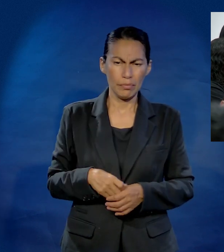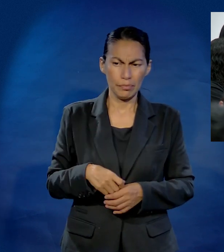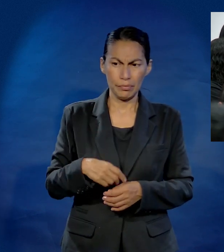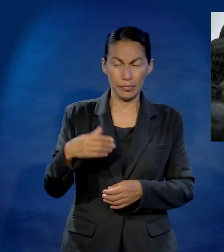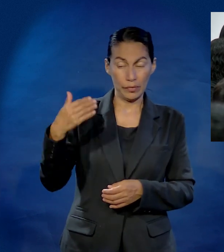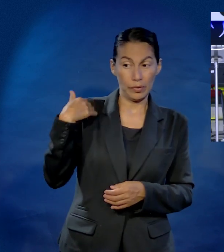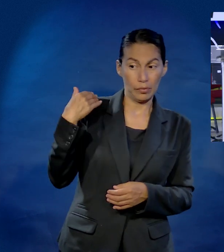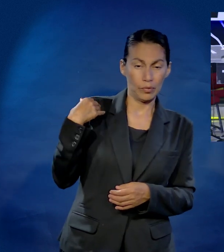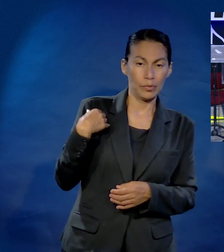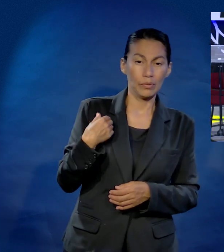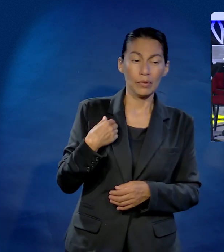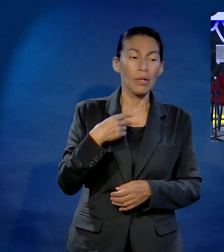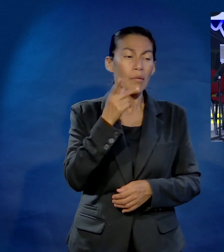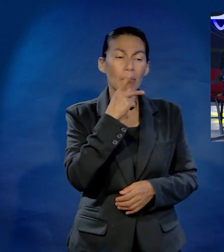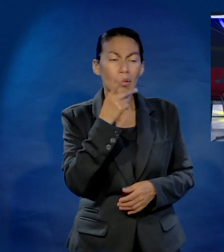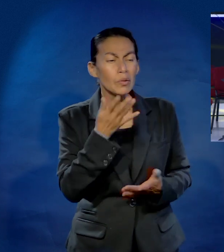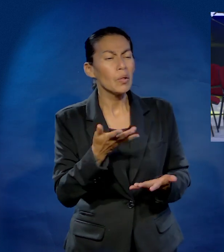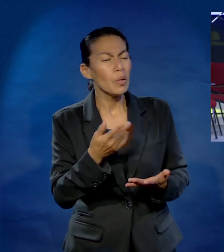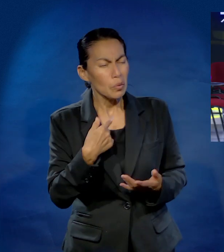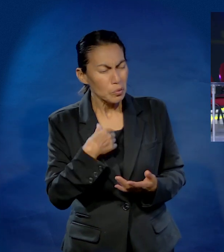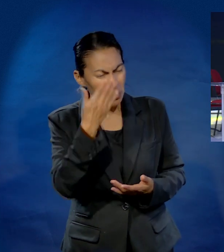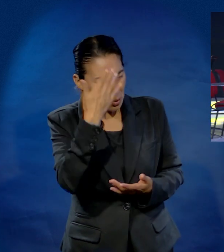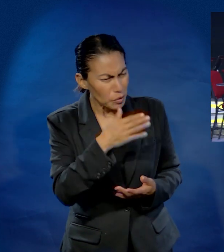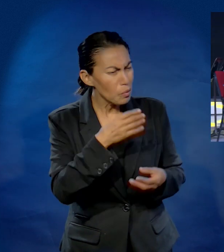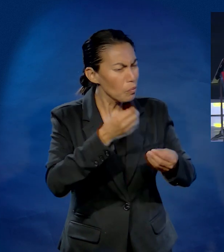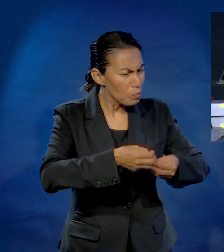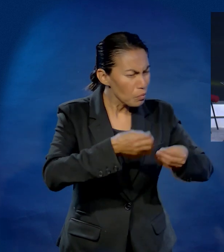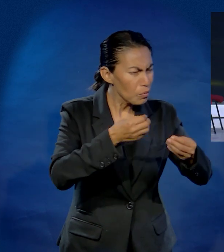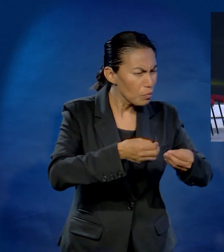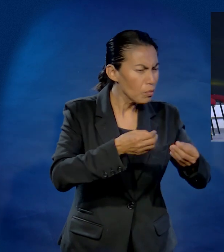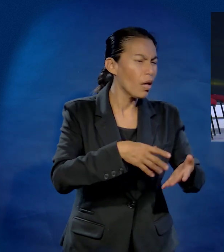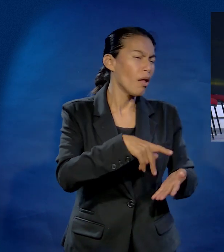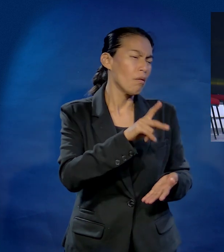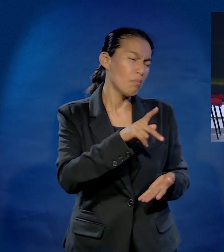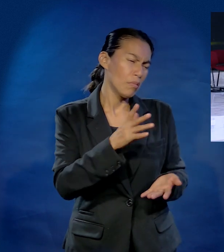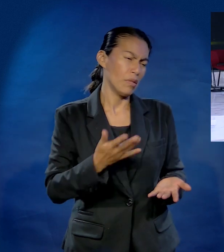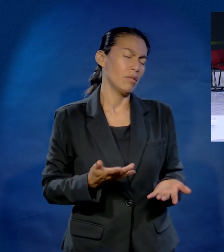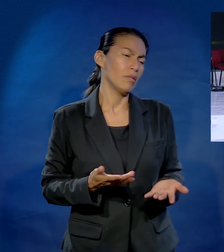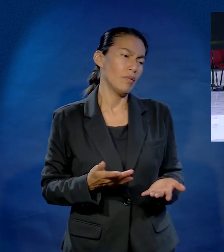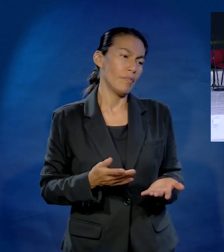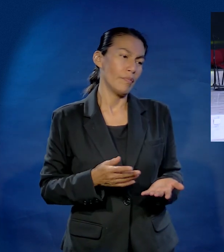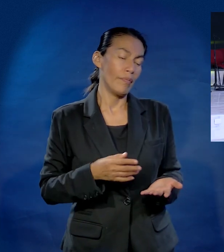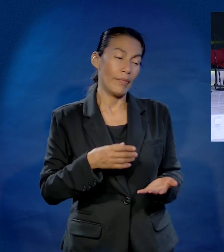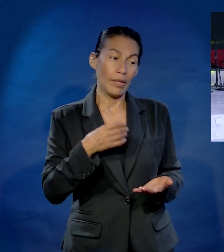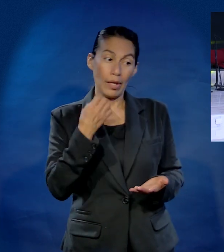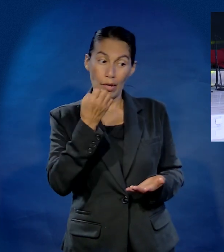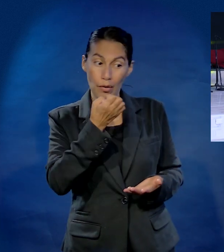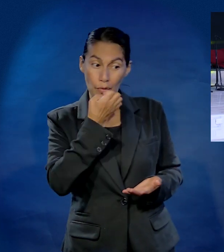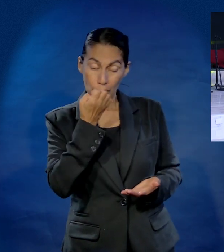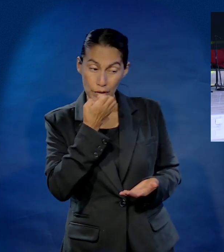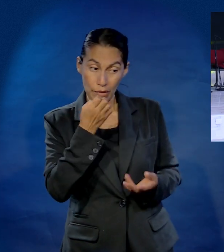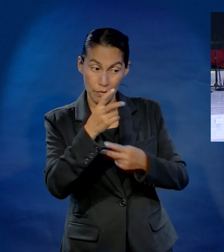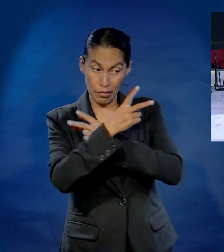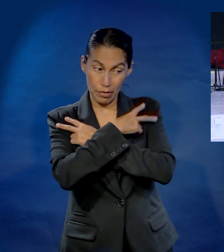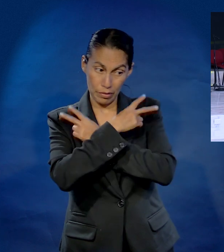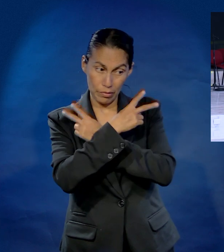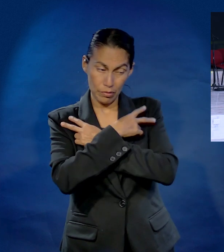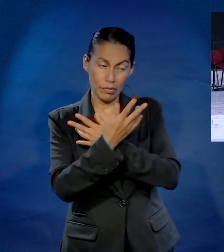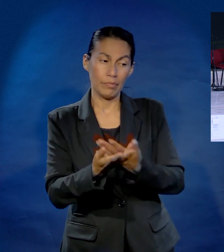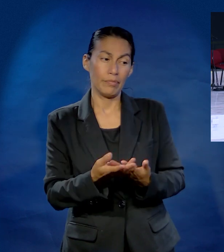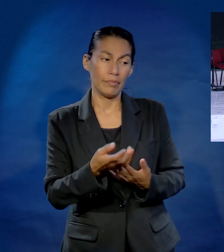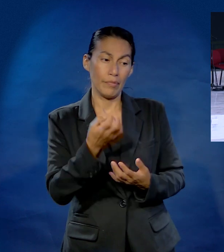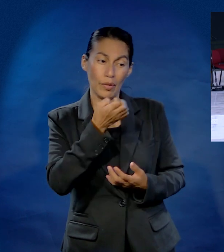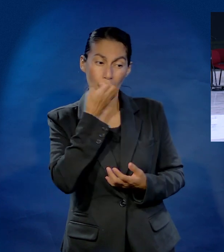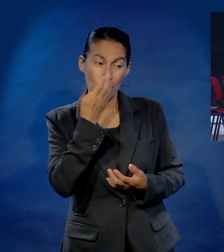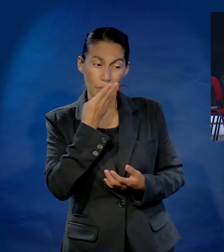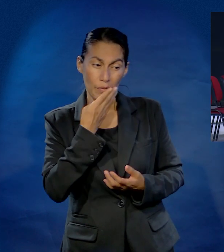Mante, Tamaulipas. Y recibí la llamada del primer anciano, un hombre de Dios. Y el hermano Raúl Violante me